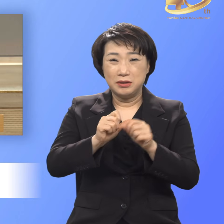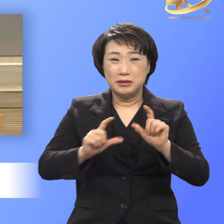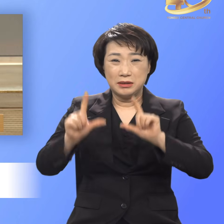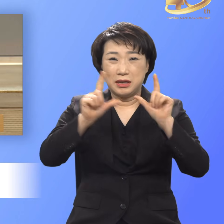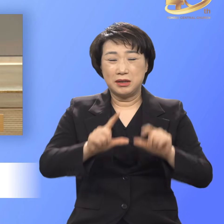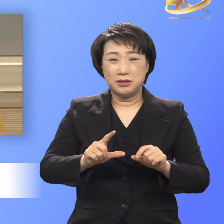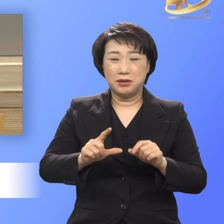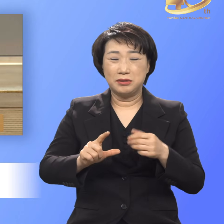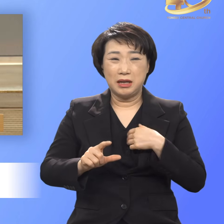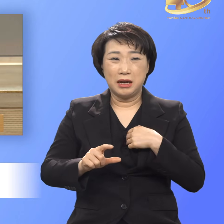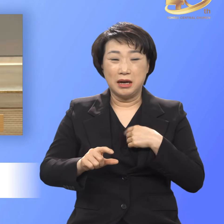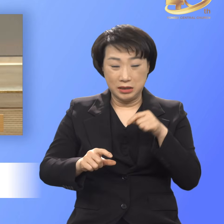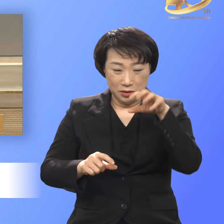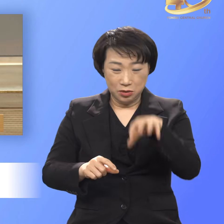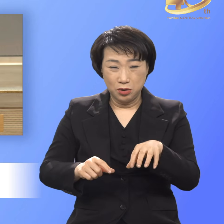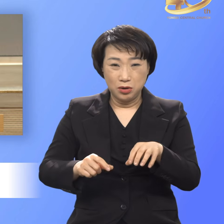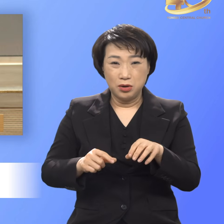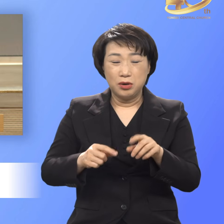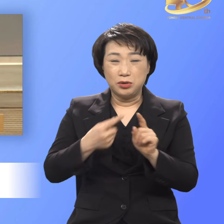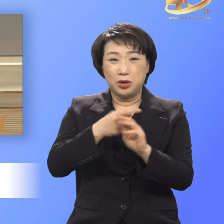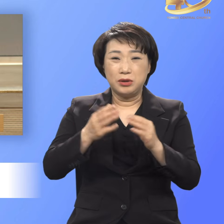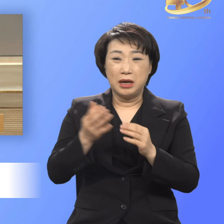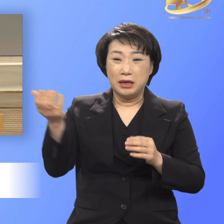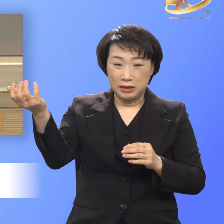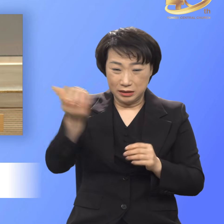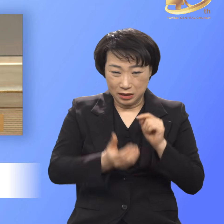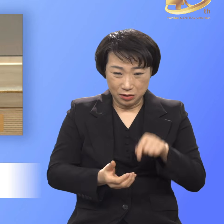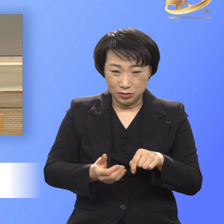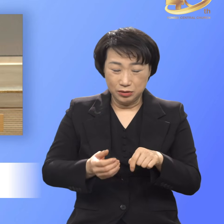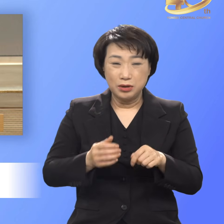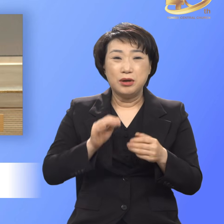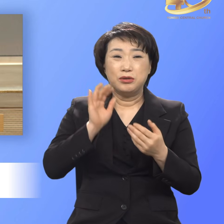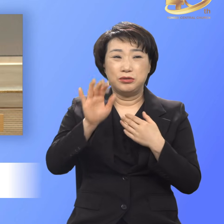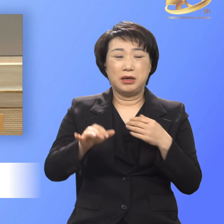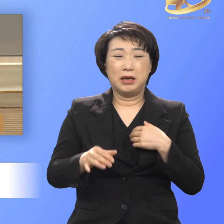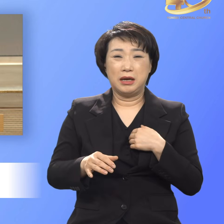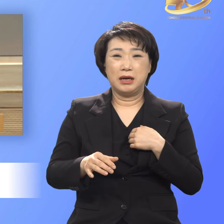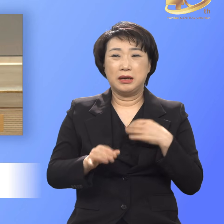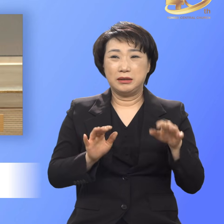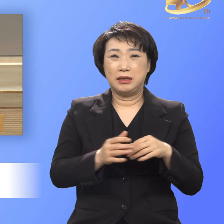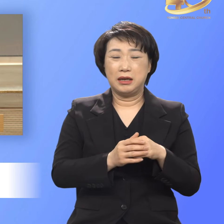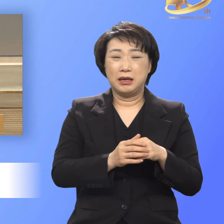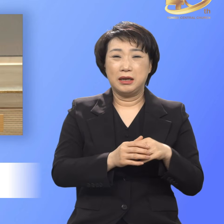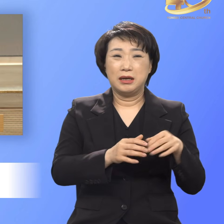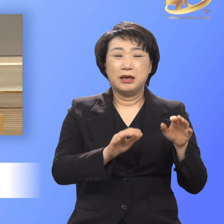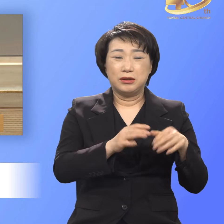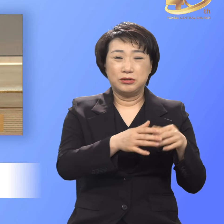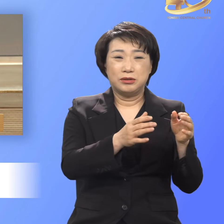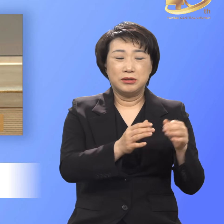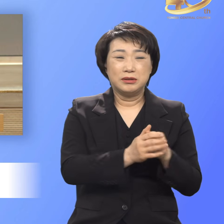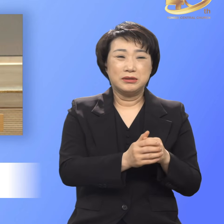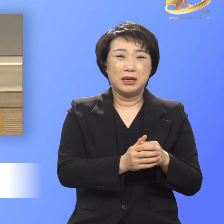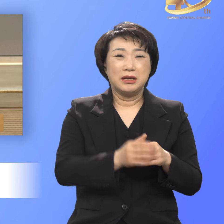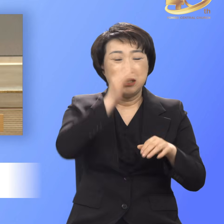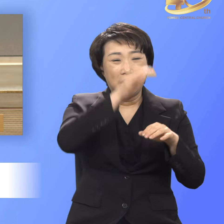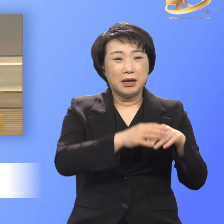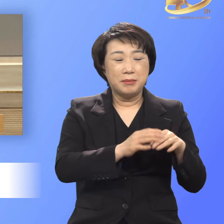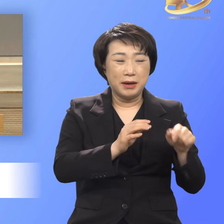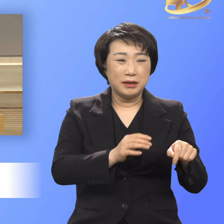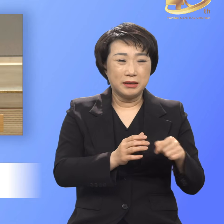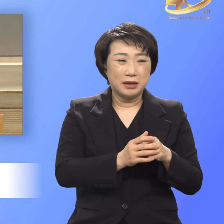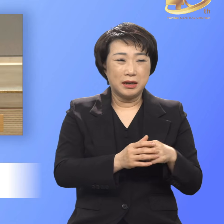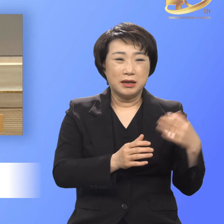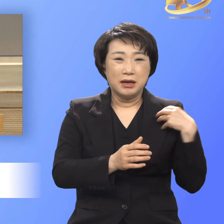우리 목장님이 무슨 여기서 살면 이 습기, 그리고